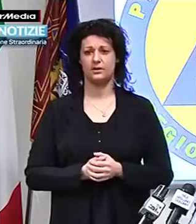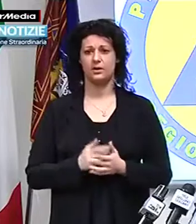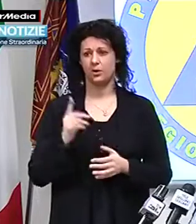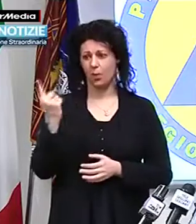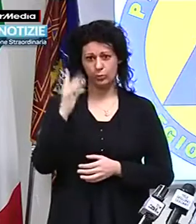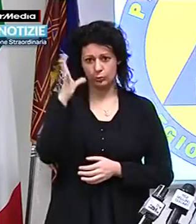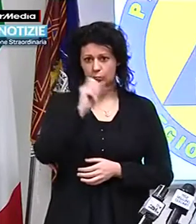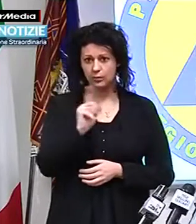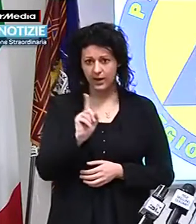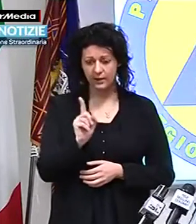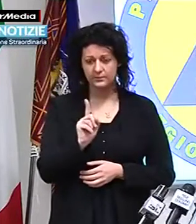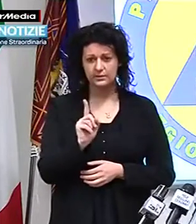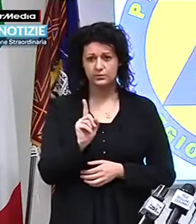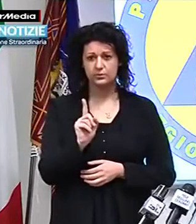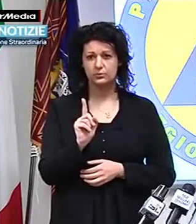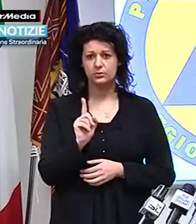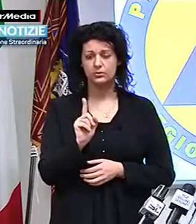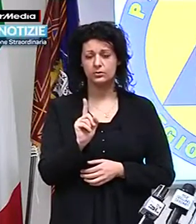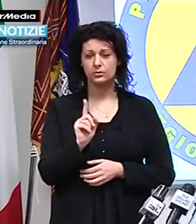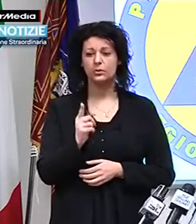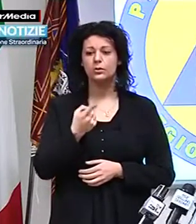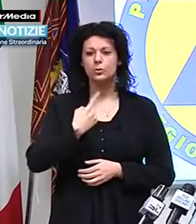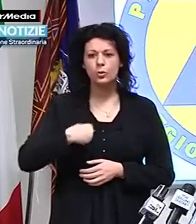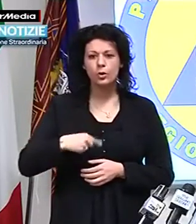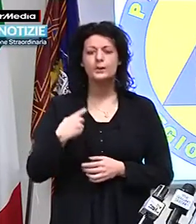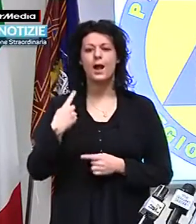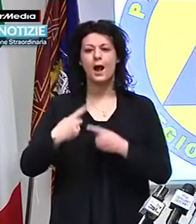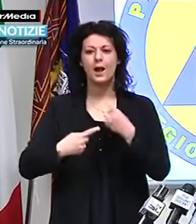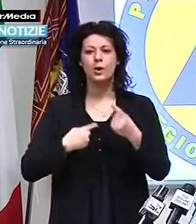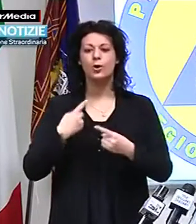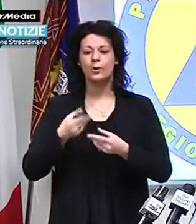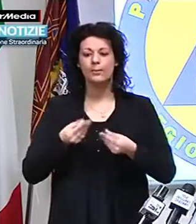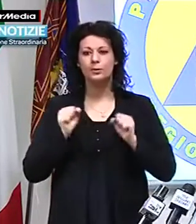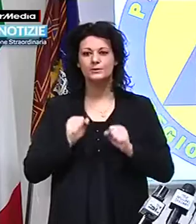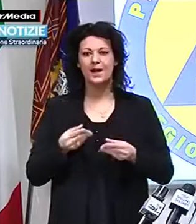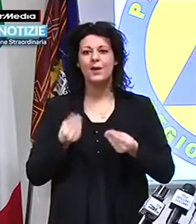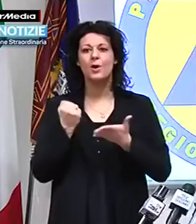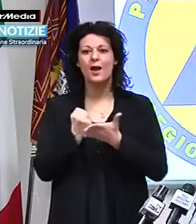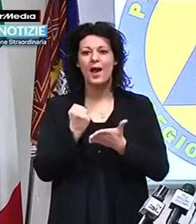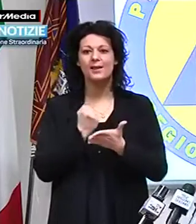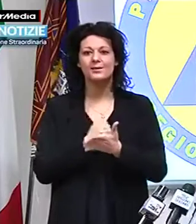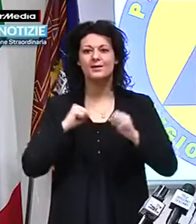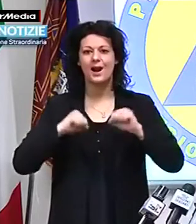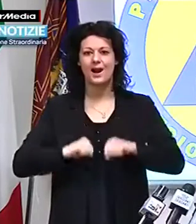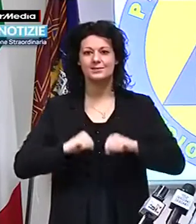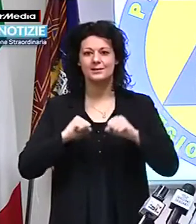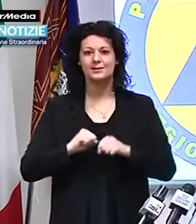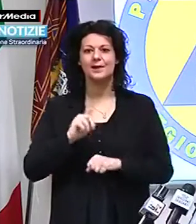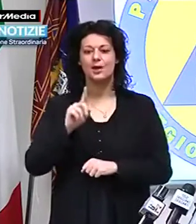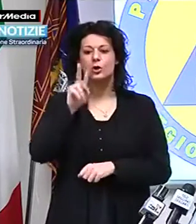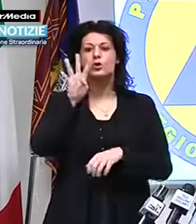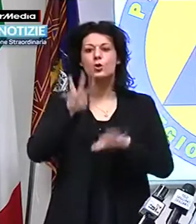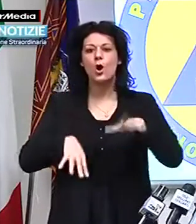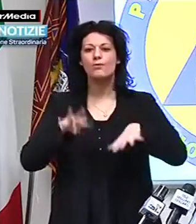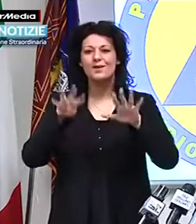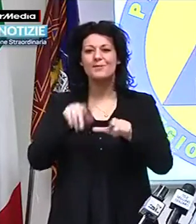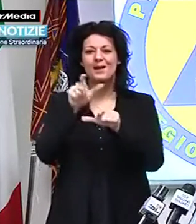meno che qualcuno non abbia ancora capito, siamo ancora in grado di garantire la sanità a 9.000 persone che anche oggi